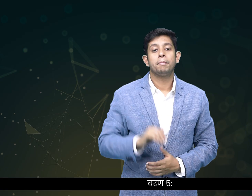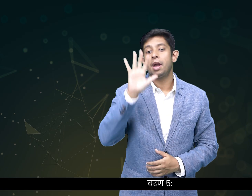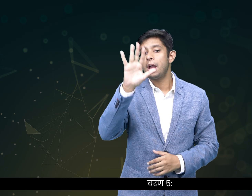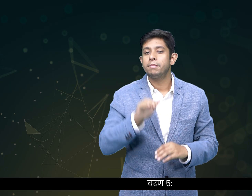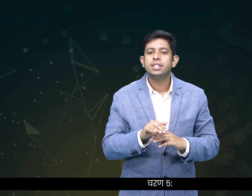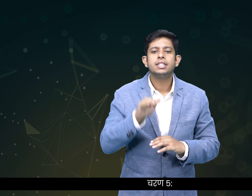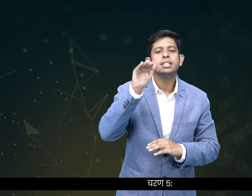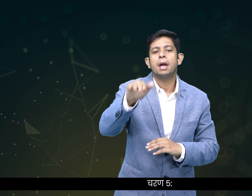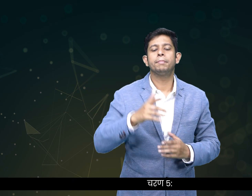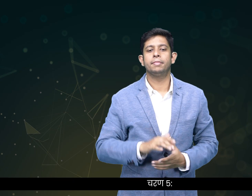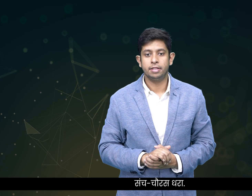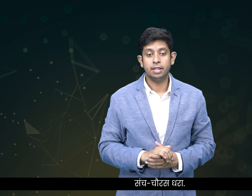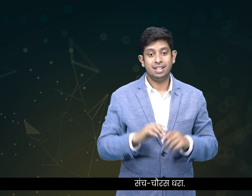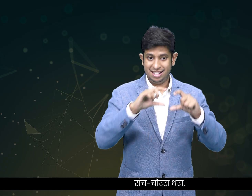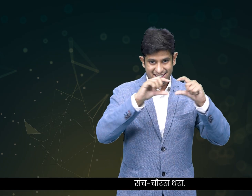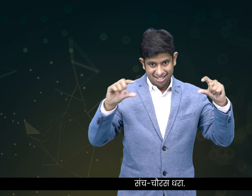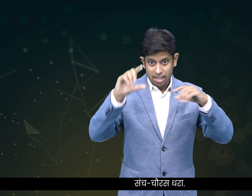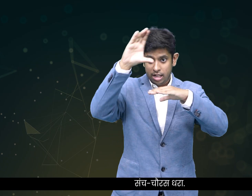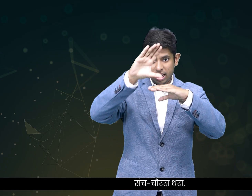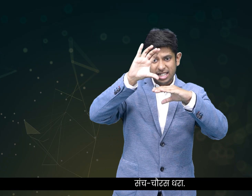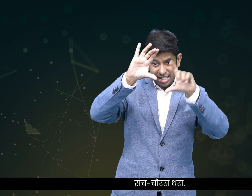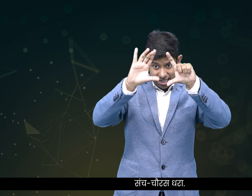चरण 5, संच चौरस धरा.